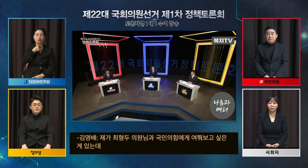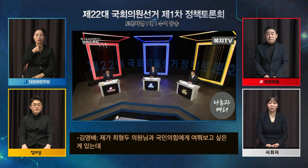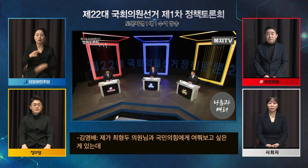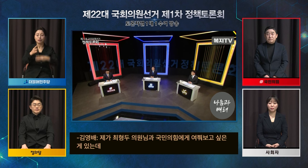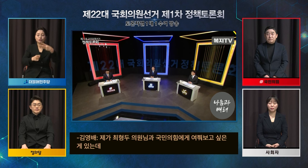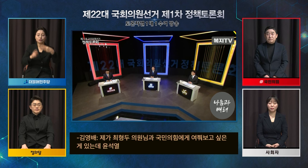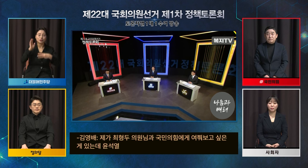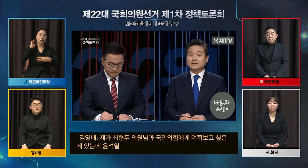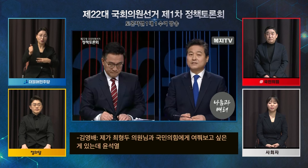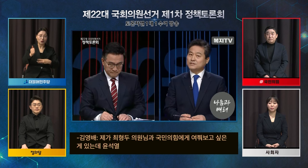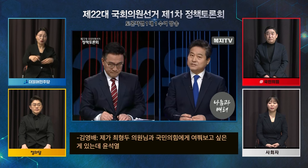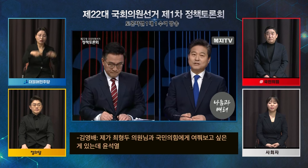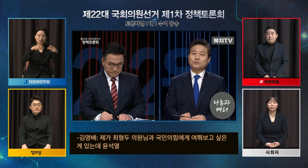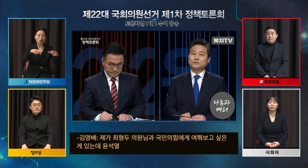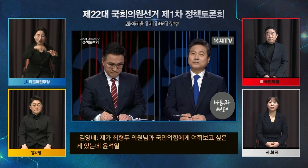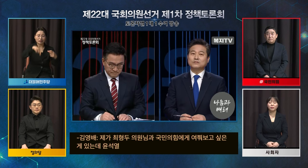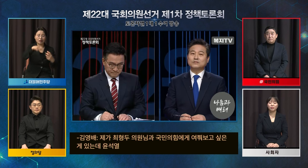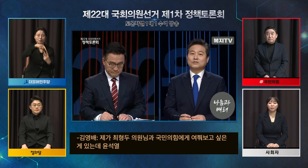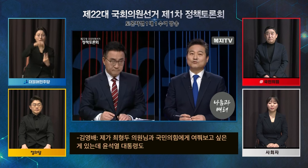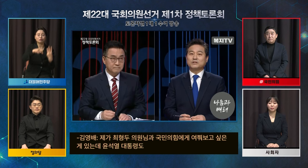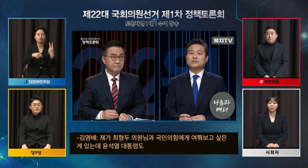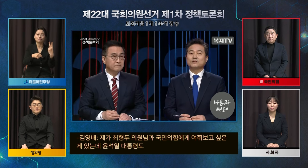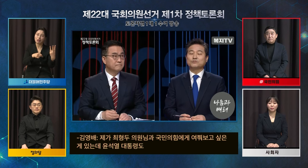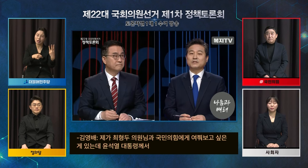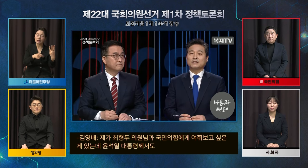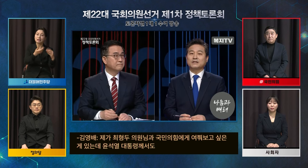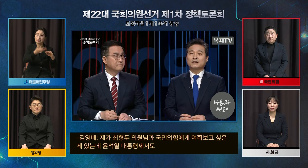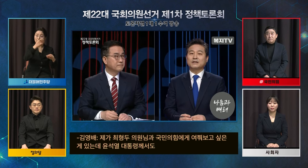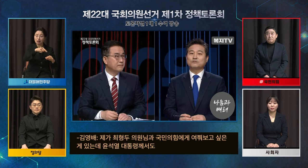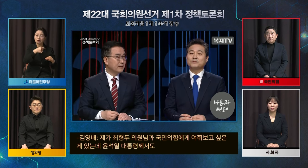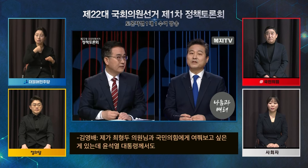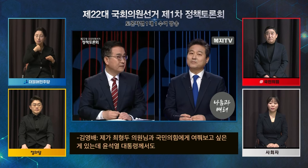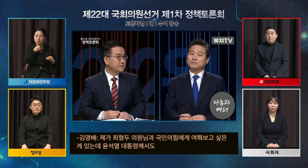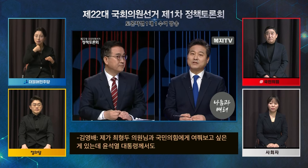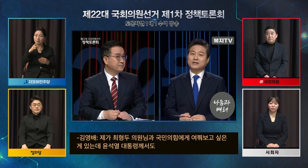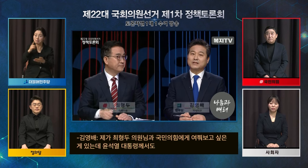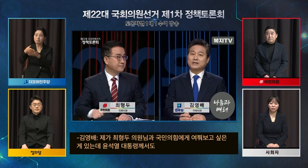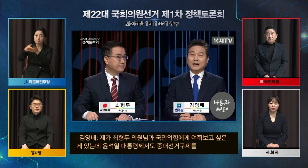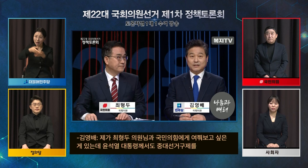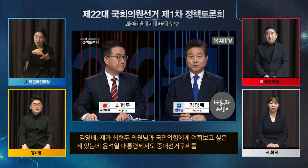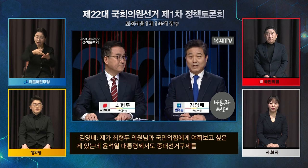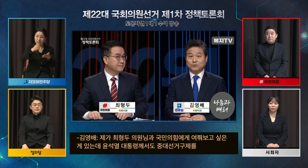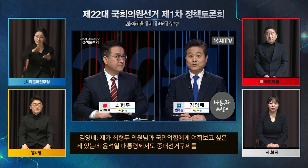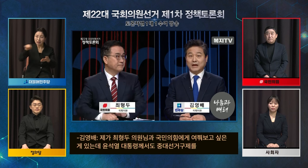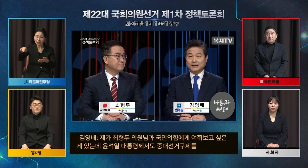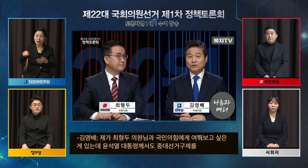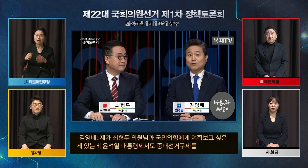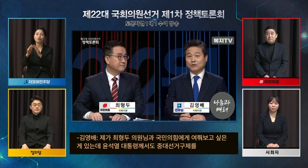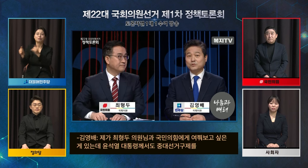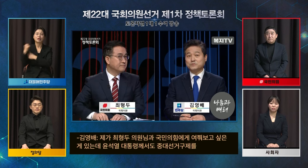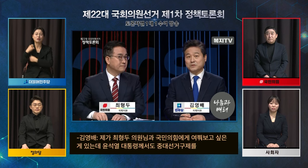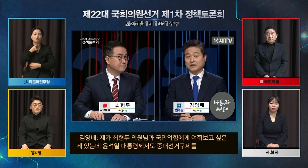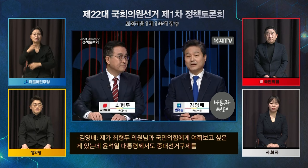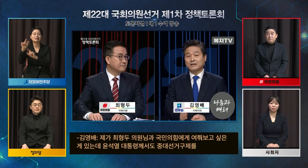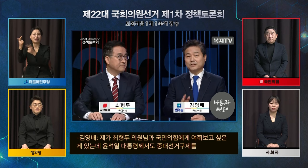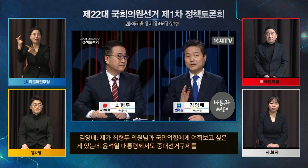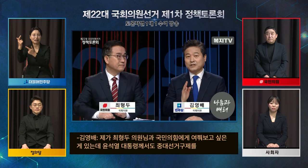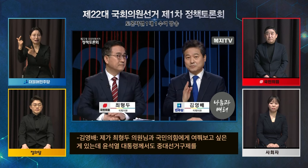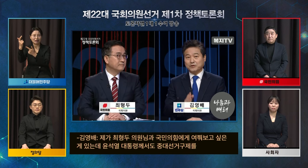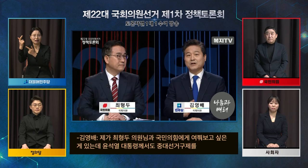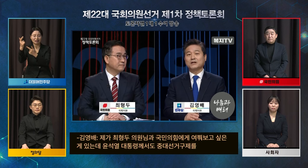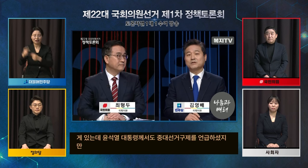언급하셨지만 실제로는 중대선거구제가 국민의힘의 입장이 아니고 당론이 아닌 걸로 알고 있습니다.